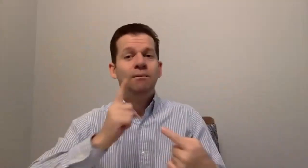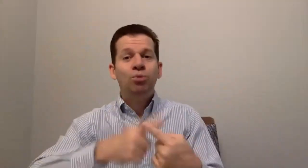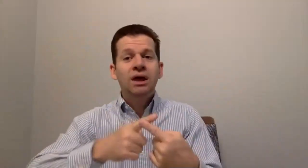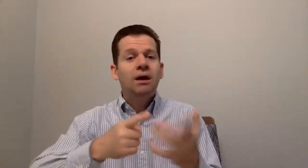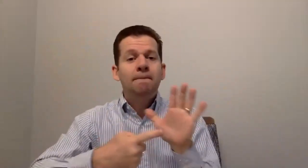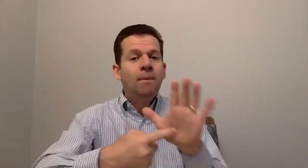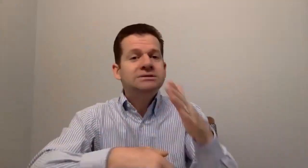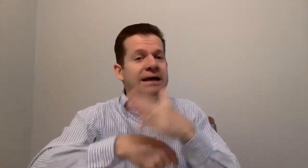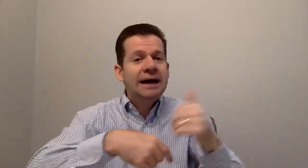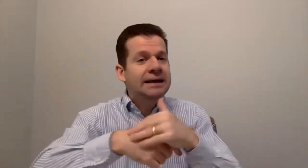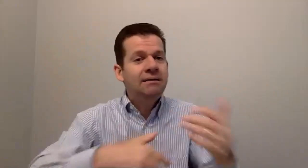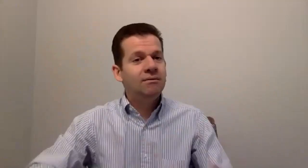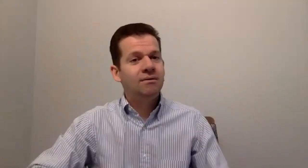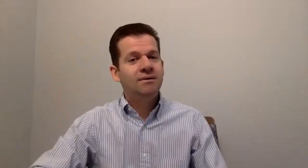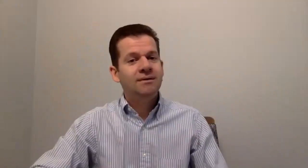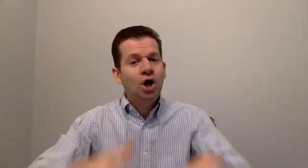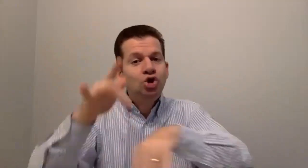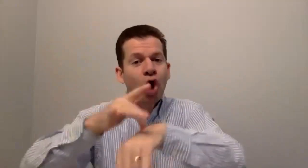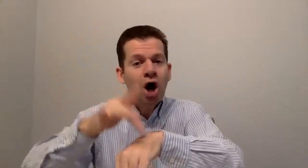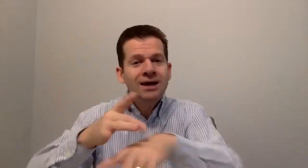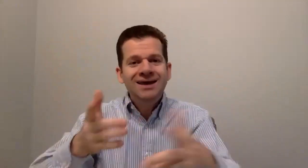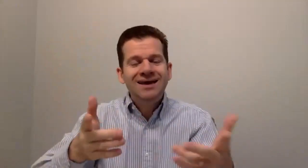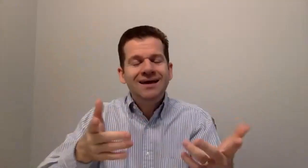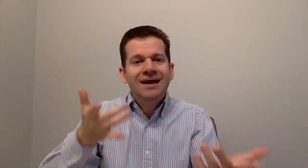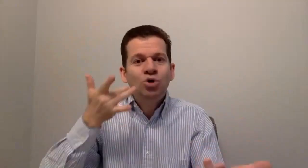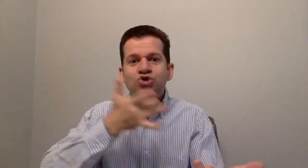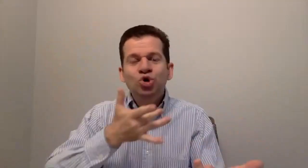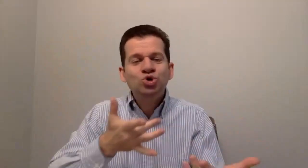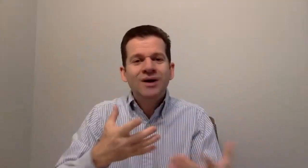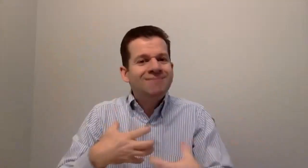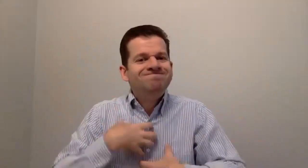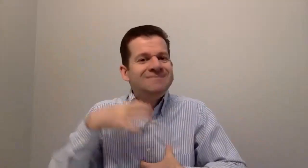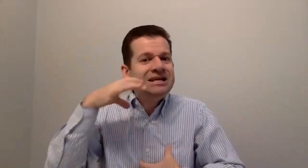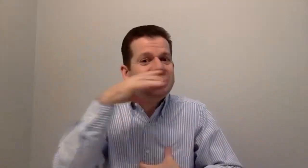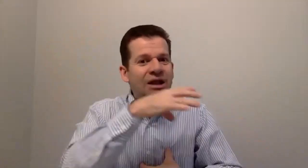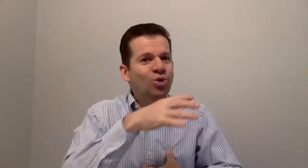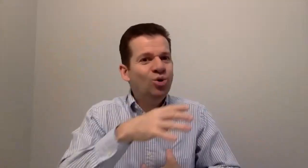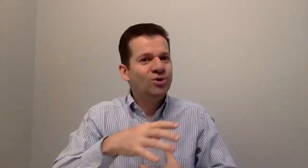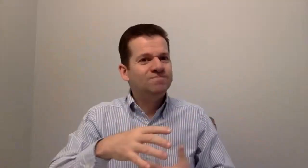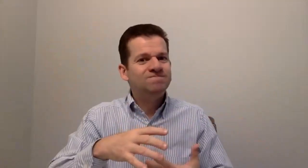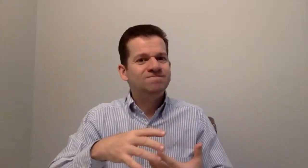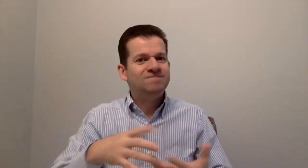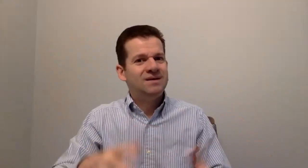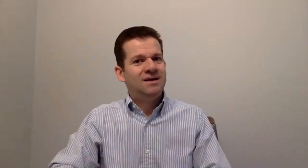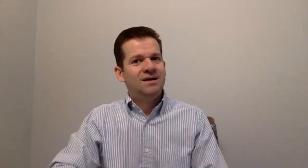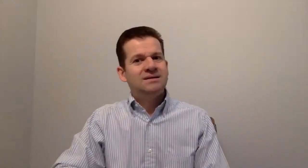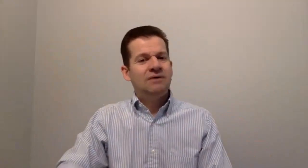Por quê? Mostra carinho. Toque. Gostoso, é. Sente calor. Você